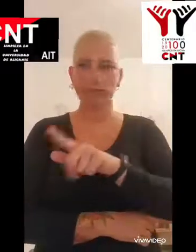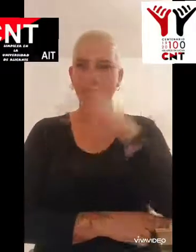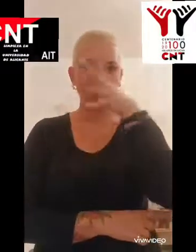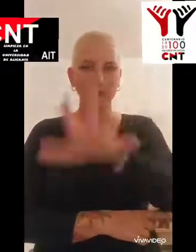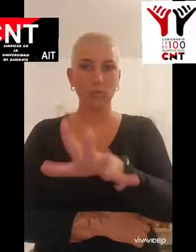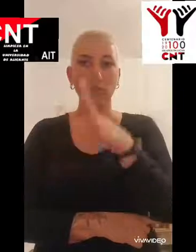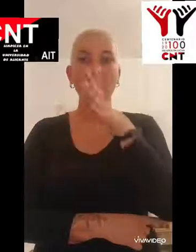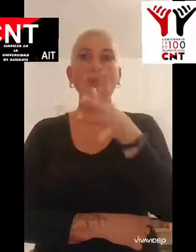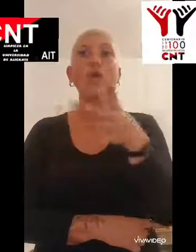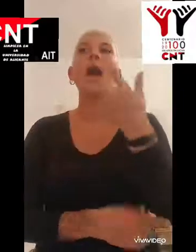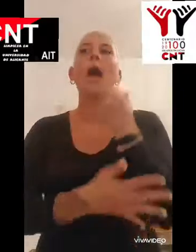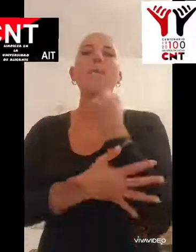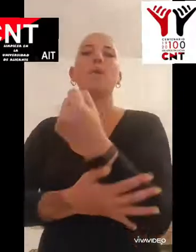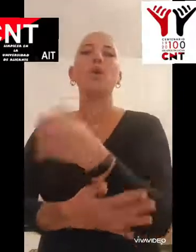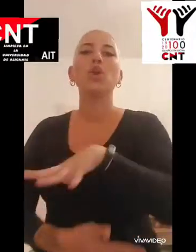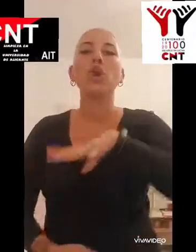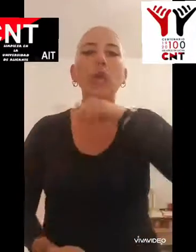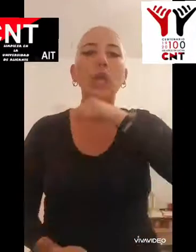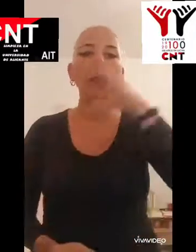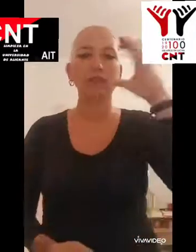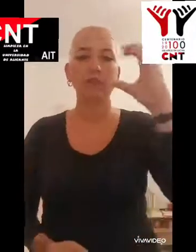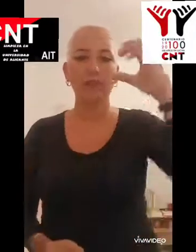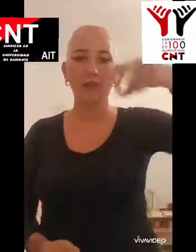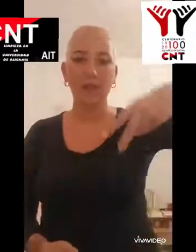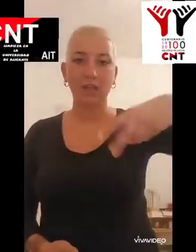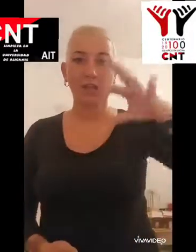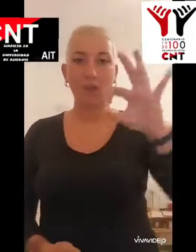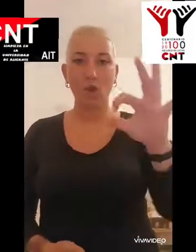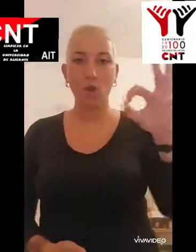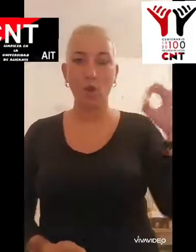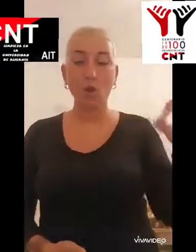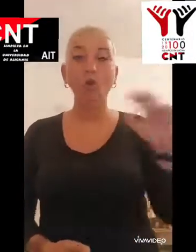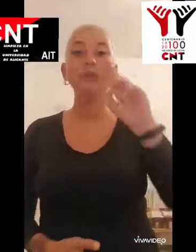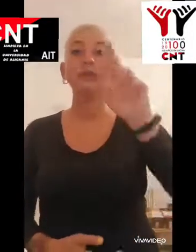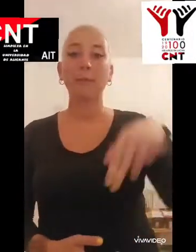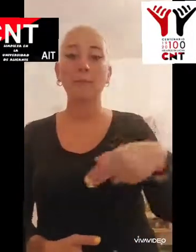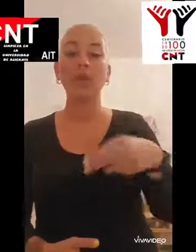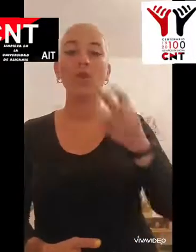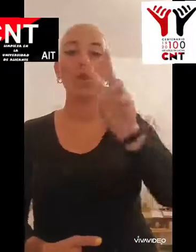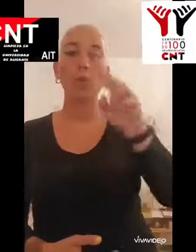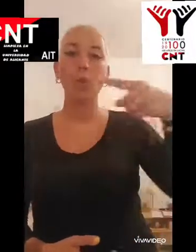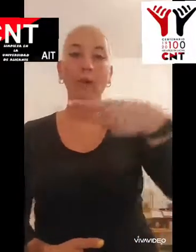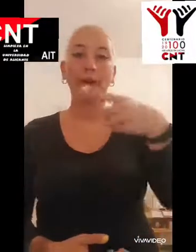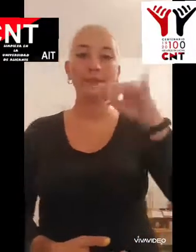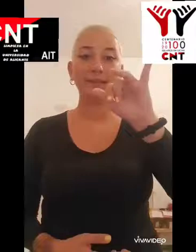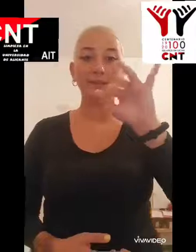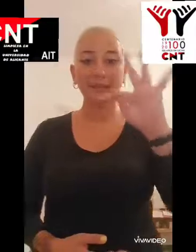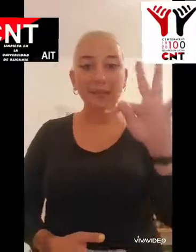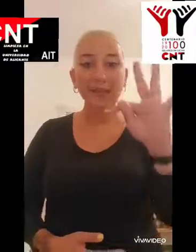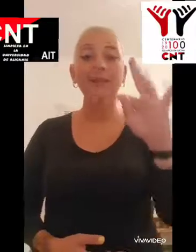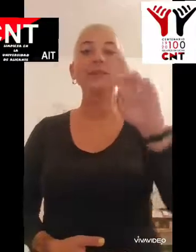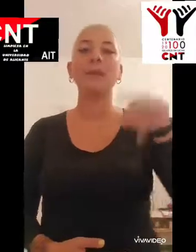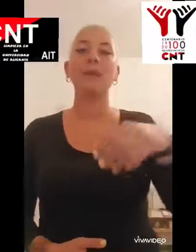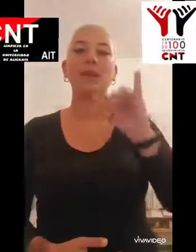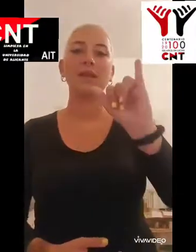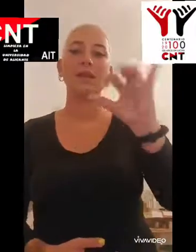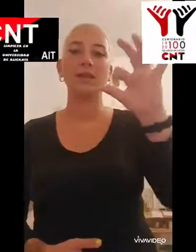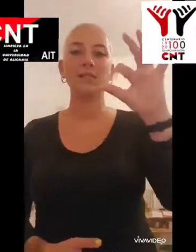quincenal. 3. Vamos a luchar activamente por la consecución especialmente de los puntos de mejora de